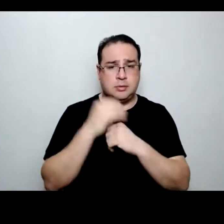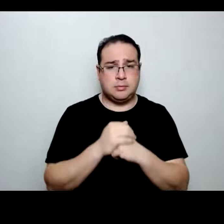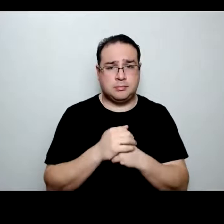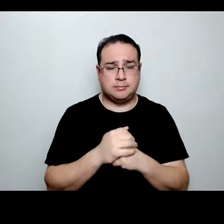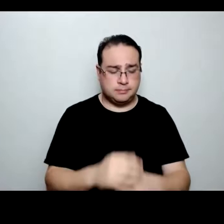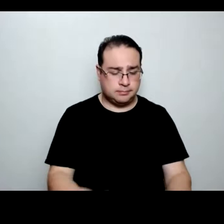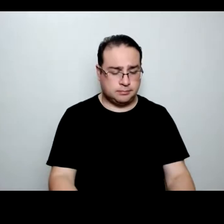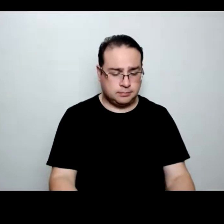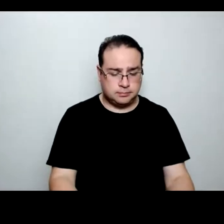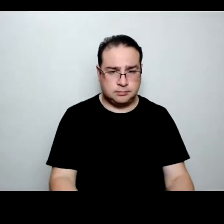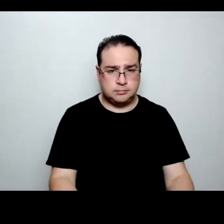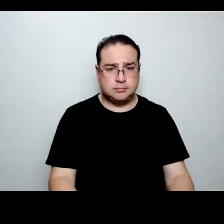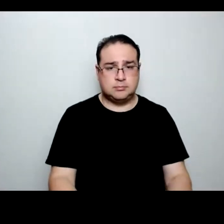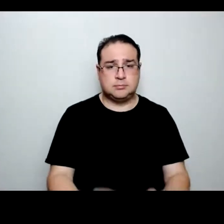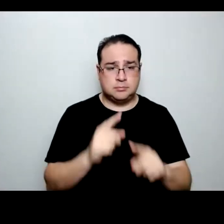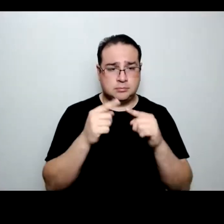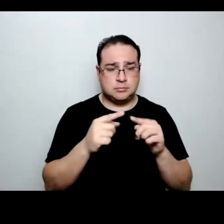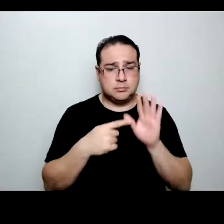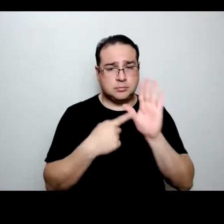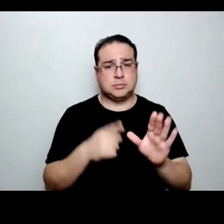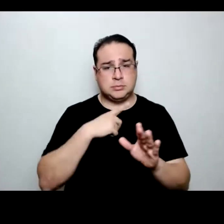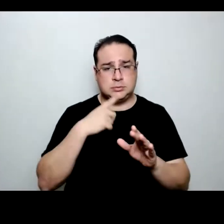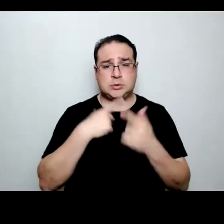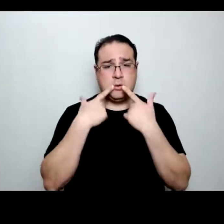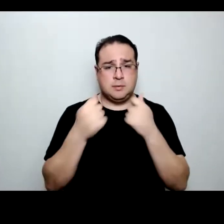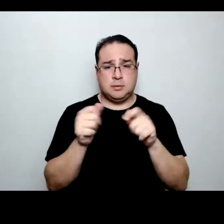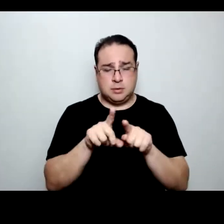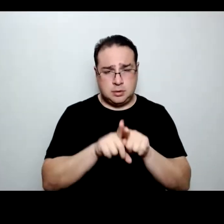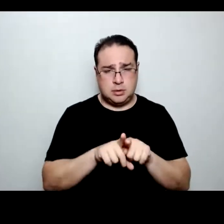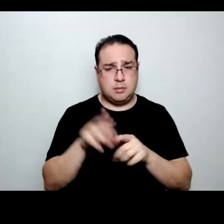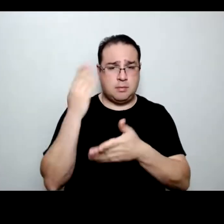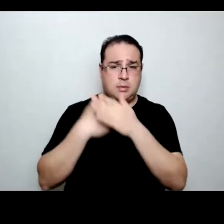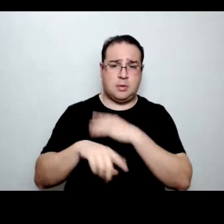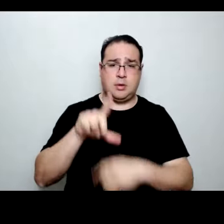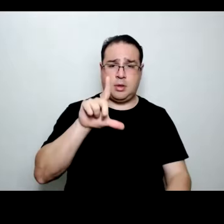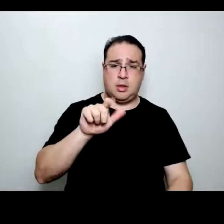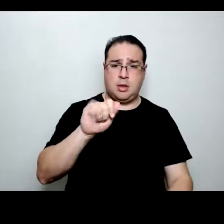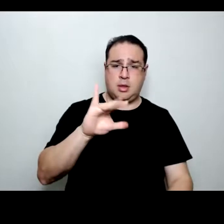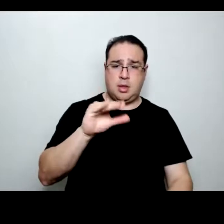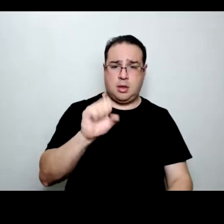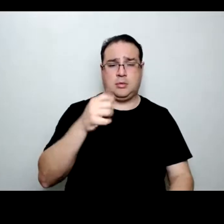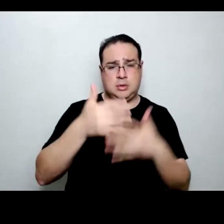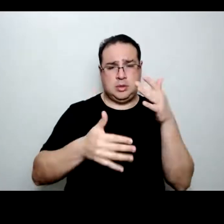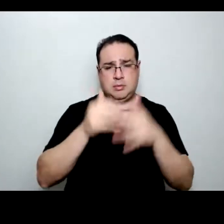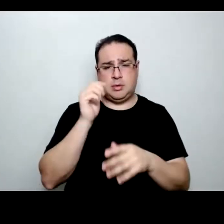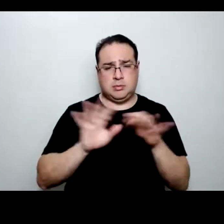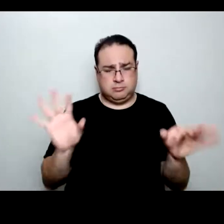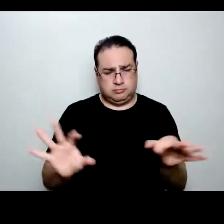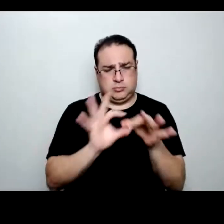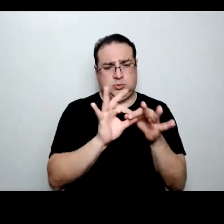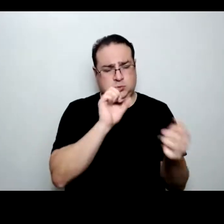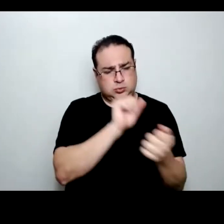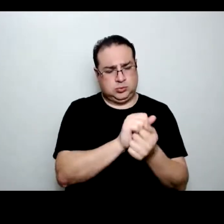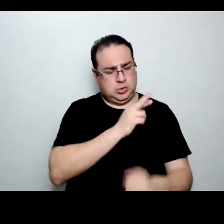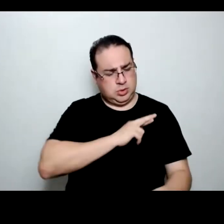Bom, por isso é preciso dizer que muitos linguistas laicos se incomodam com esse vínculo,